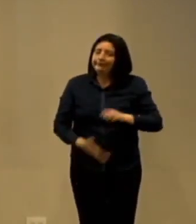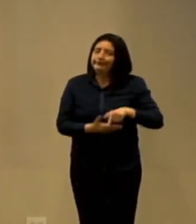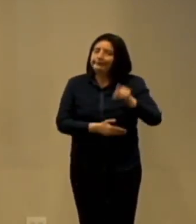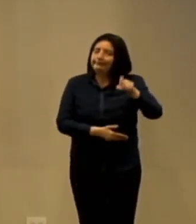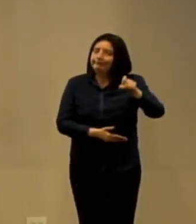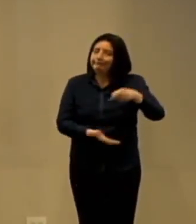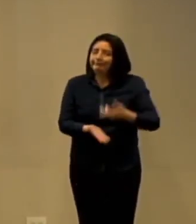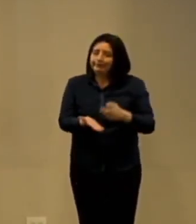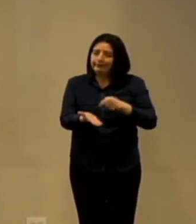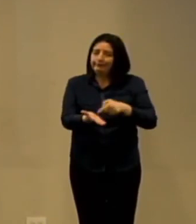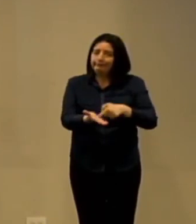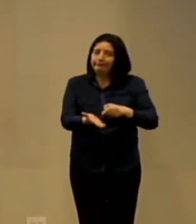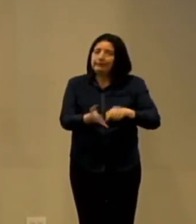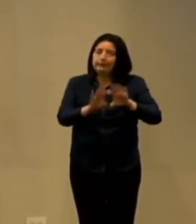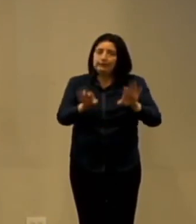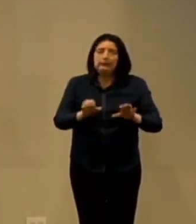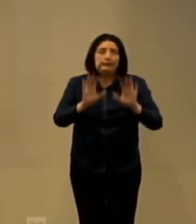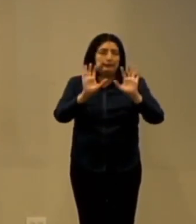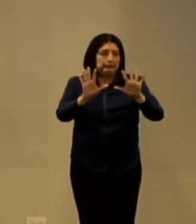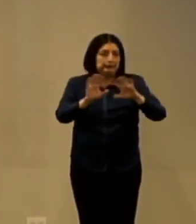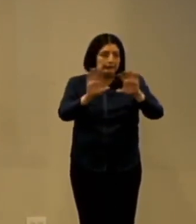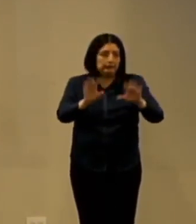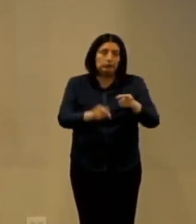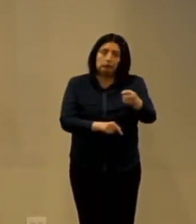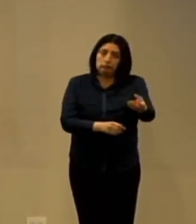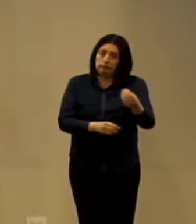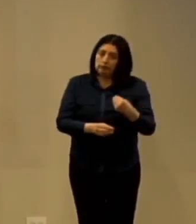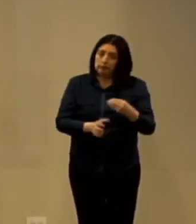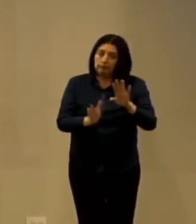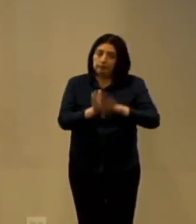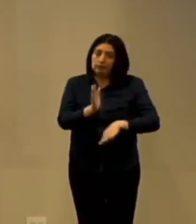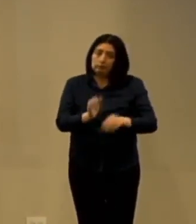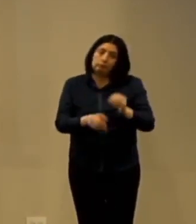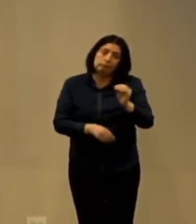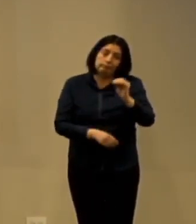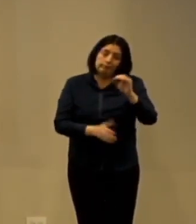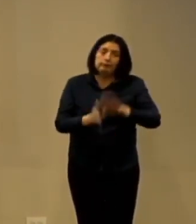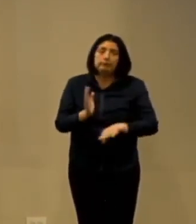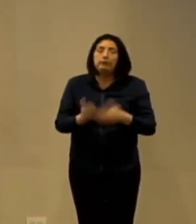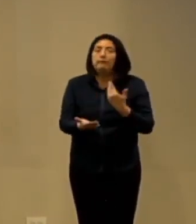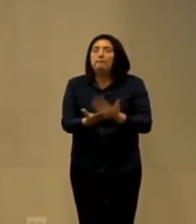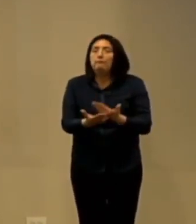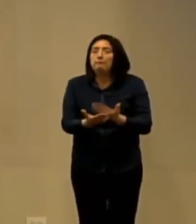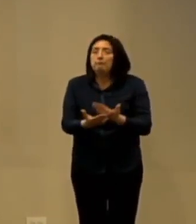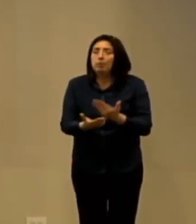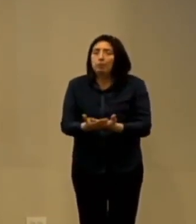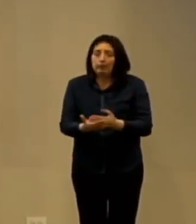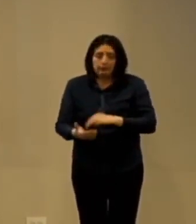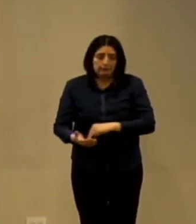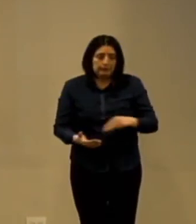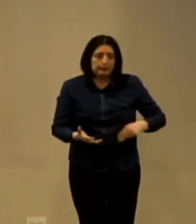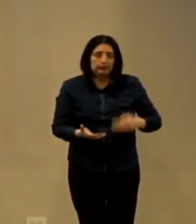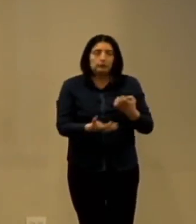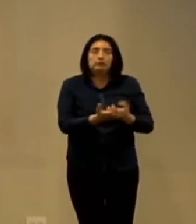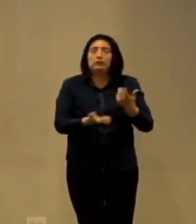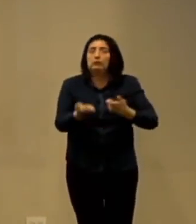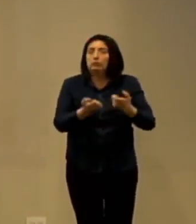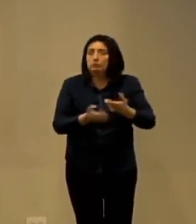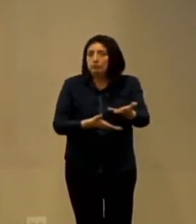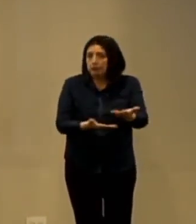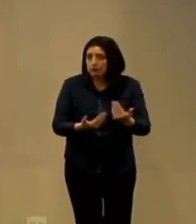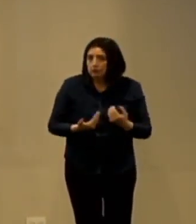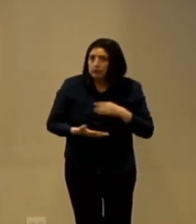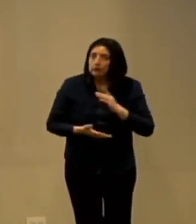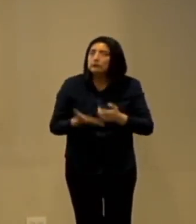este es el costo. Si yo quiero calificar 10, 10 por tanto, esto es, si tú me das menos, califico menos. Poder demostrar la economía y finanzas, lo que nos pide es eso,